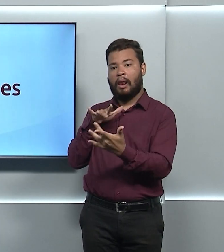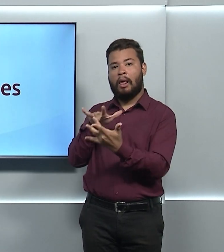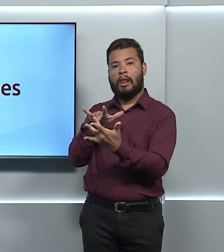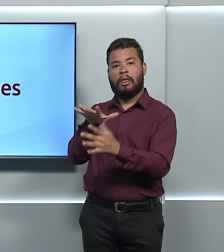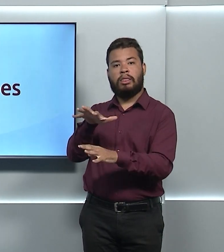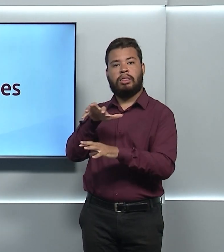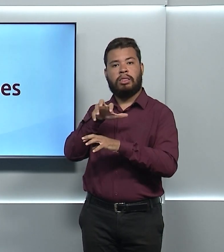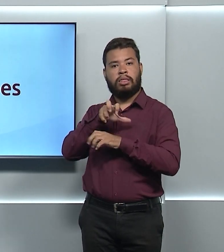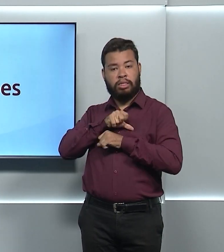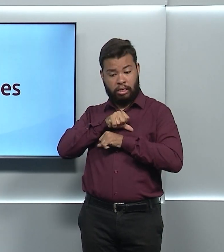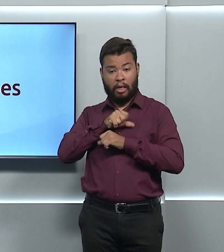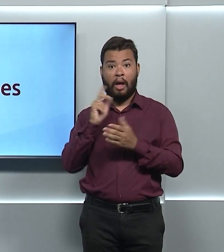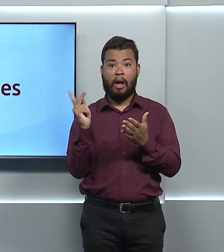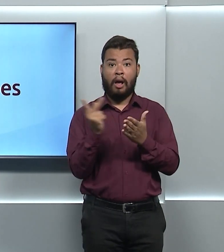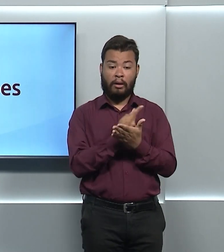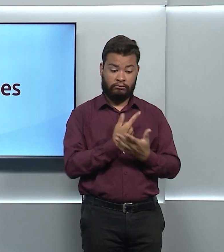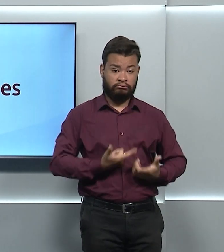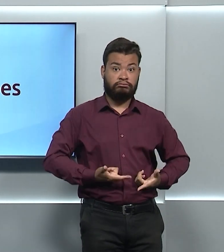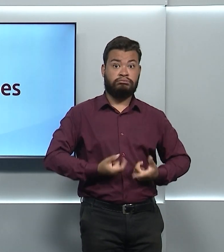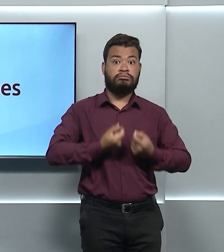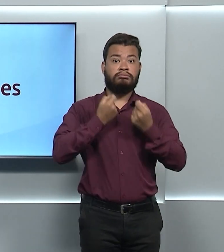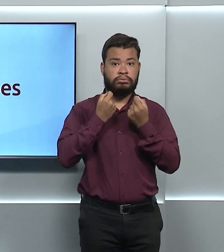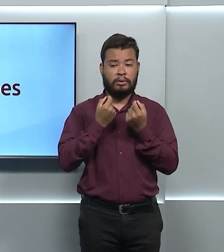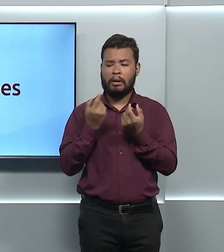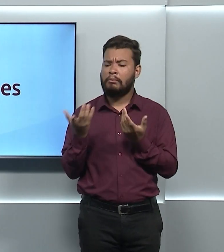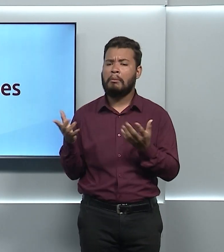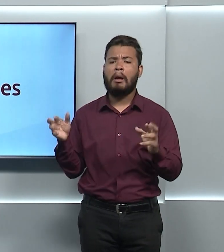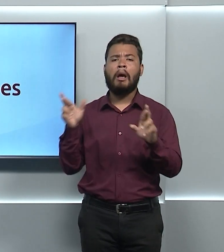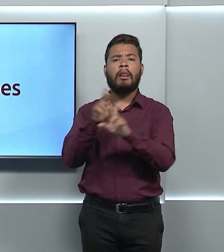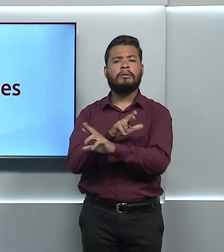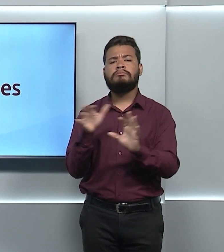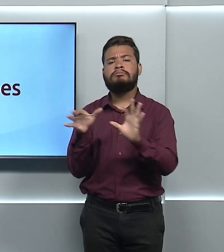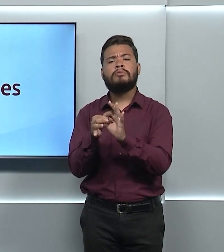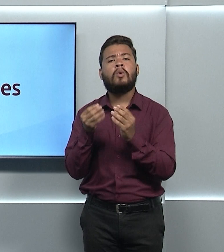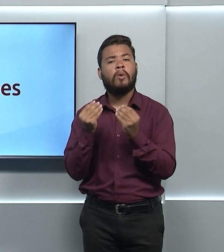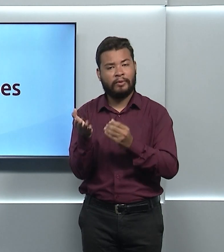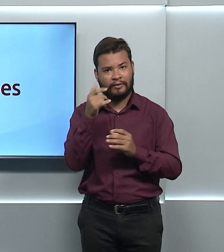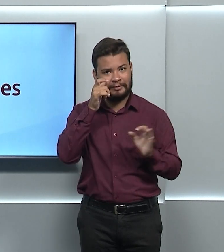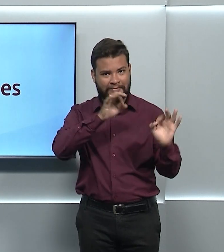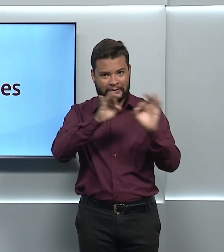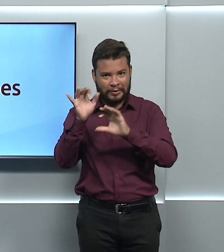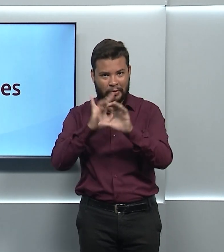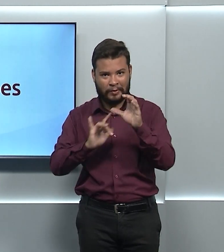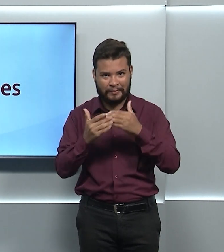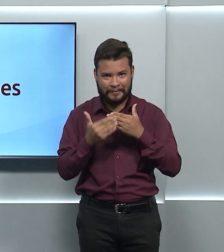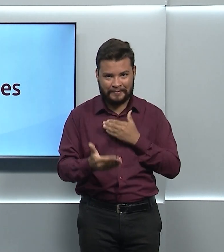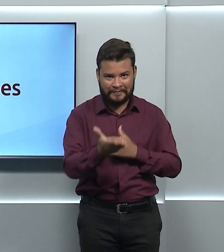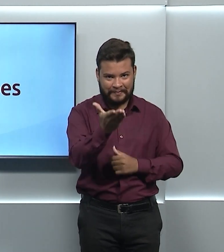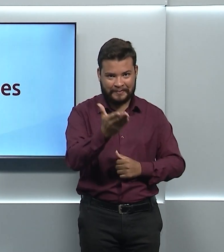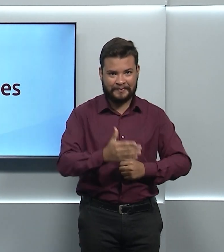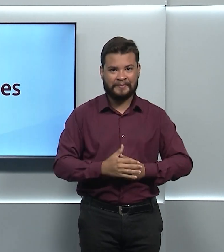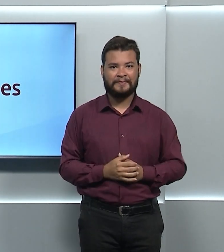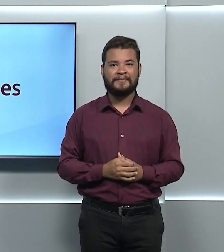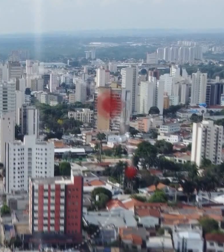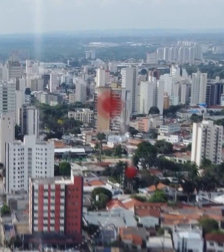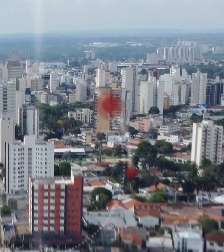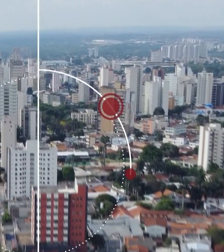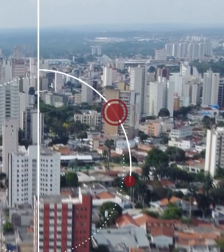e o desenvolvimento de câncer. Vem com a gente, o programa está só começando.